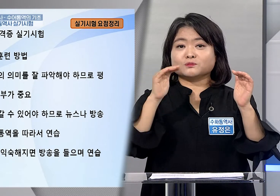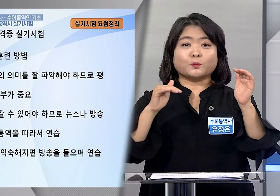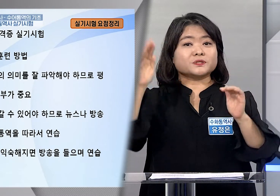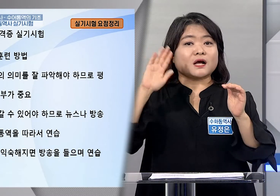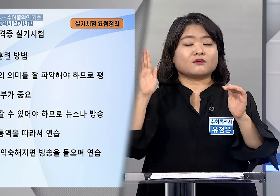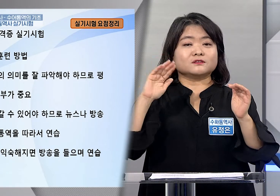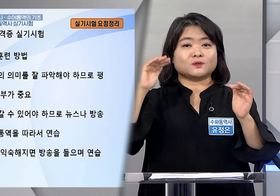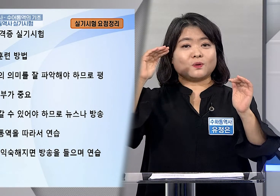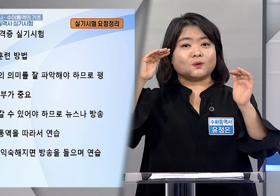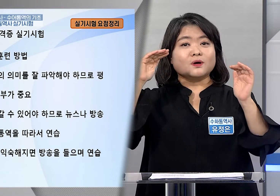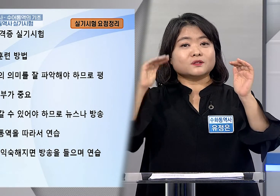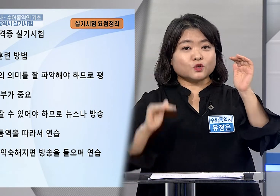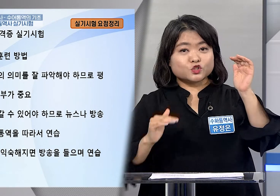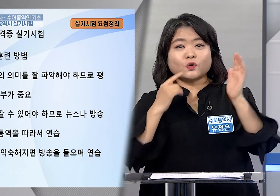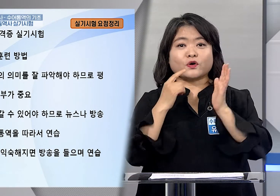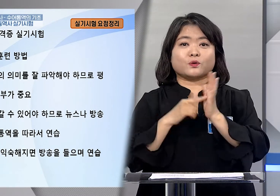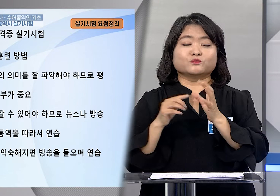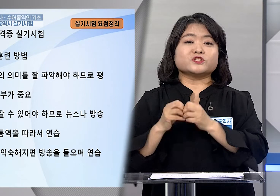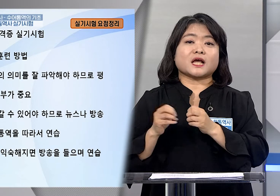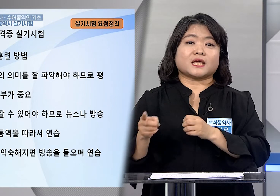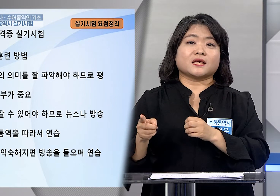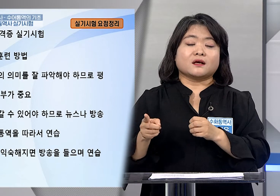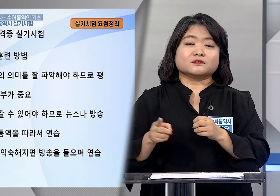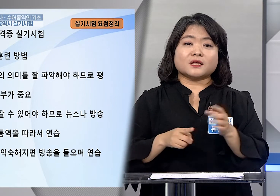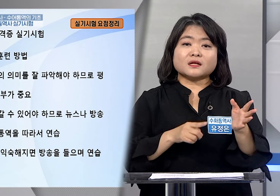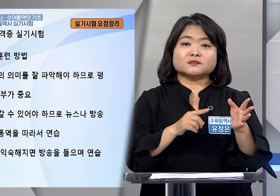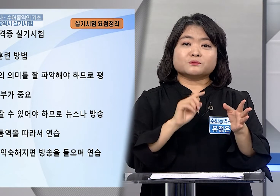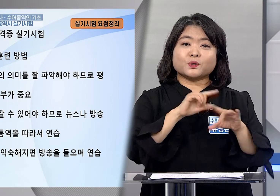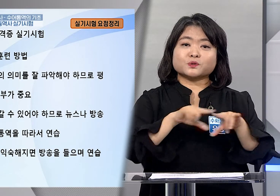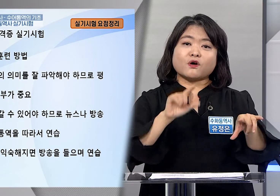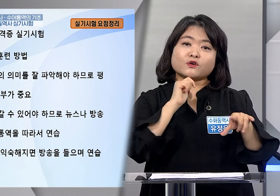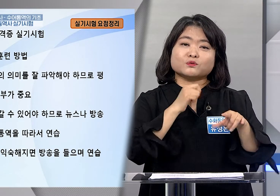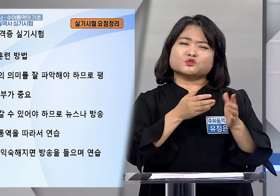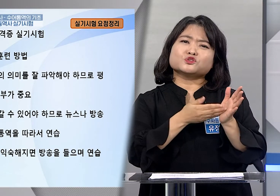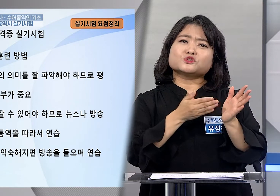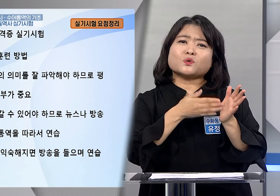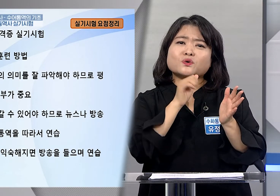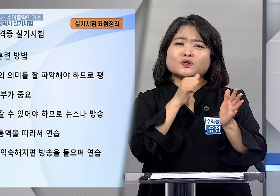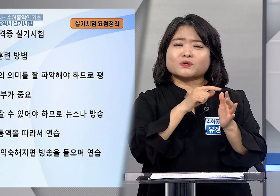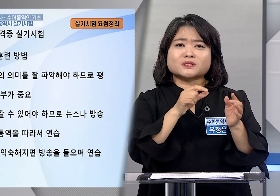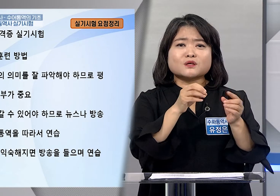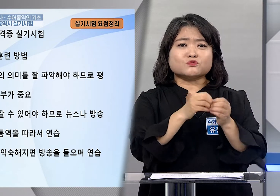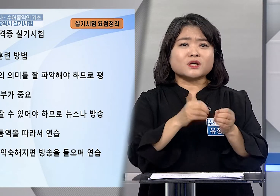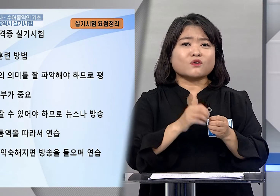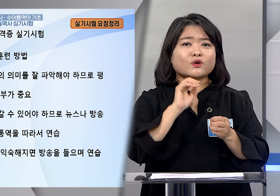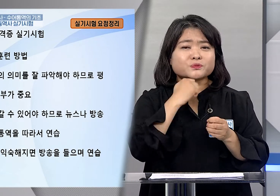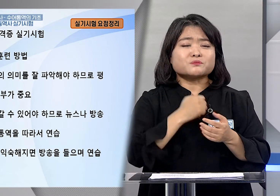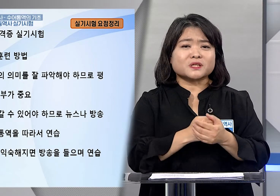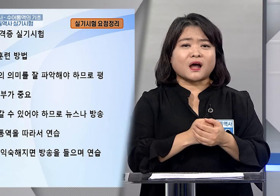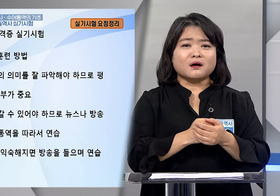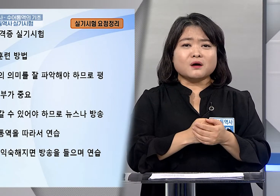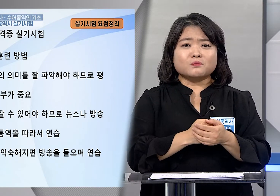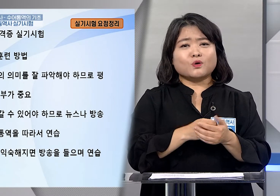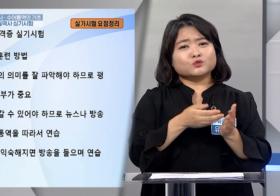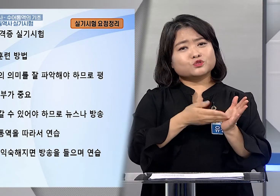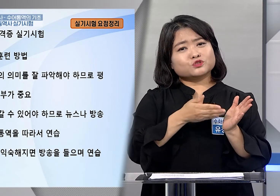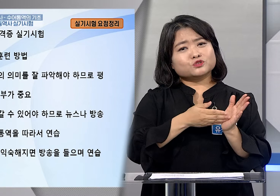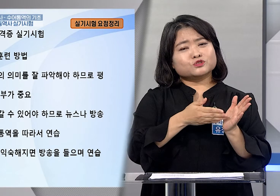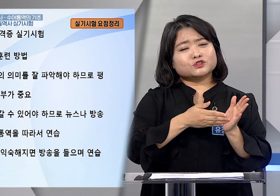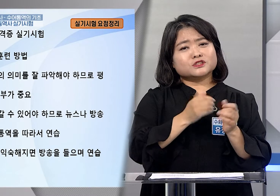높지 않거든요. 더 쉬워요, 문장이. 근데 나는 평소에 어려운 뉴스 통역이 굉장히 문장이 어렵습니다. 뭐 뉴스를